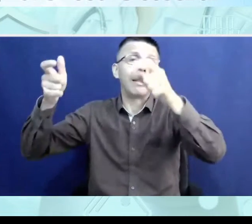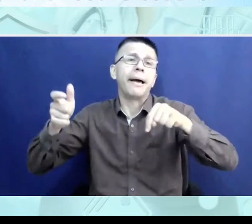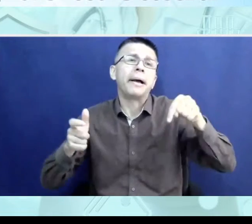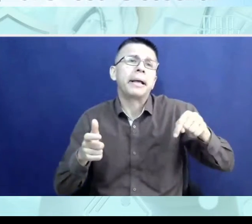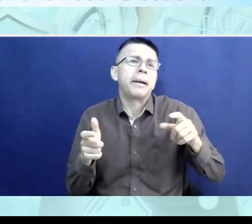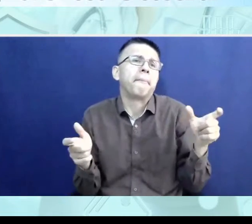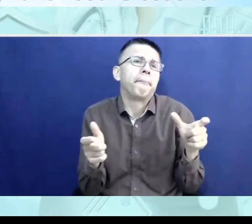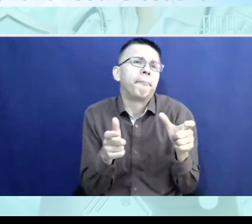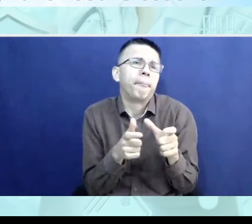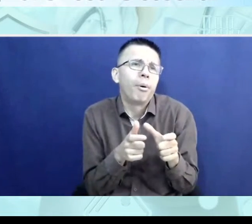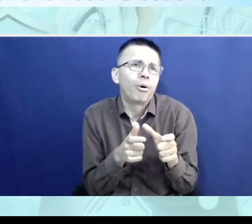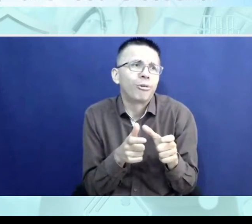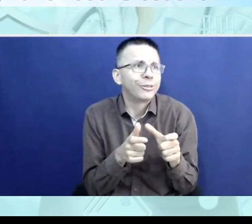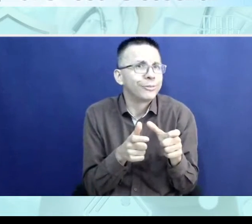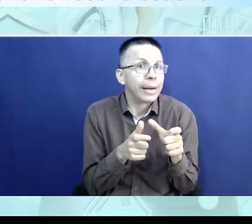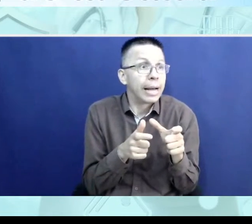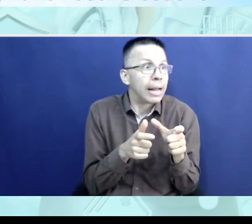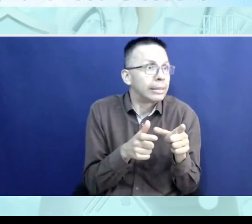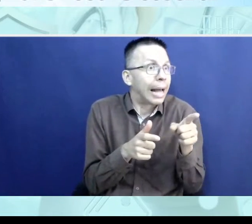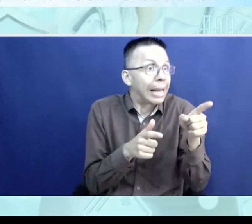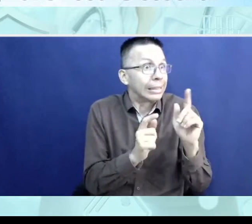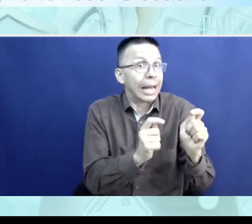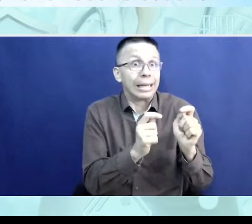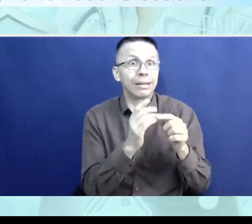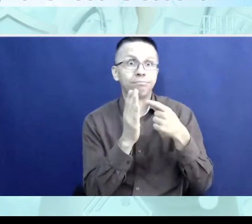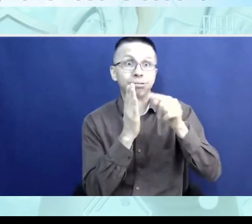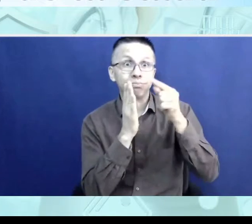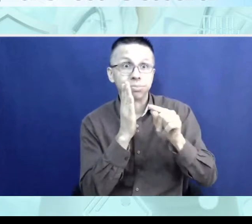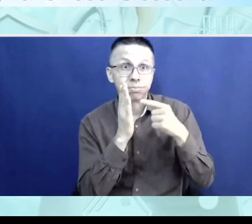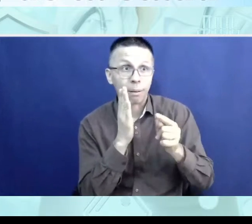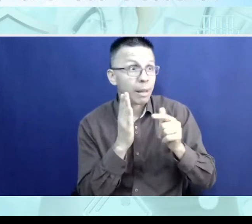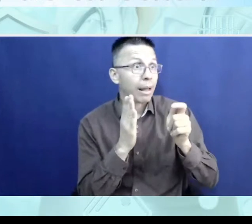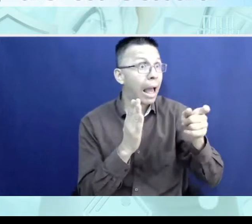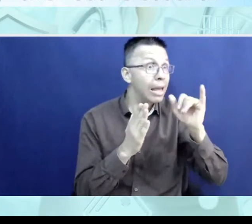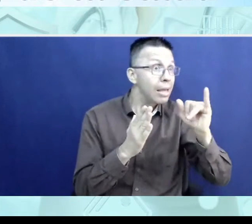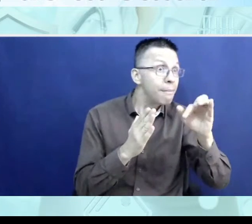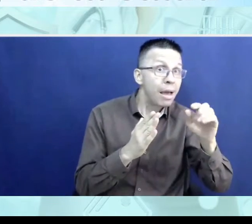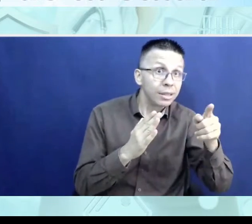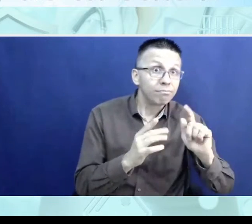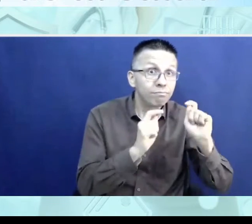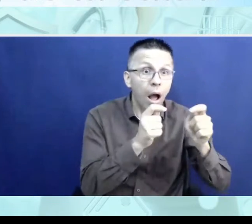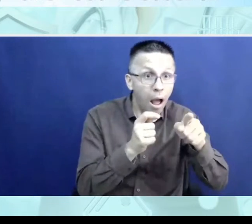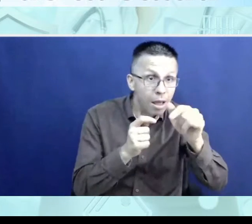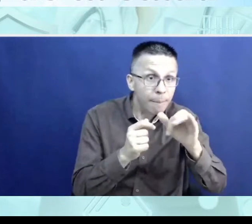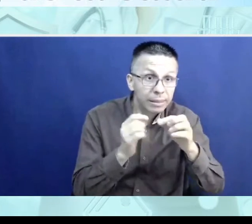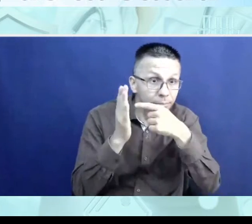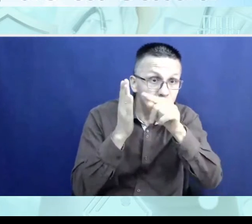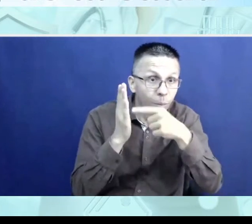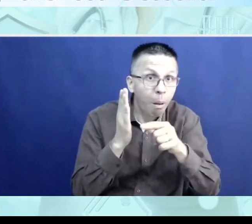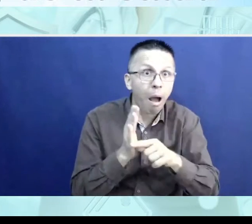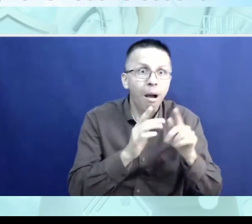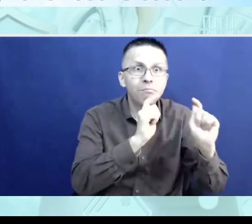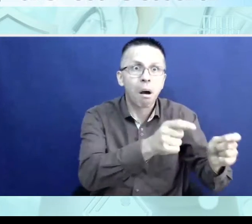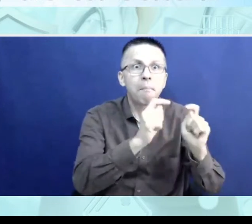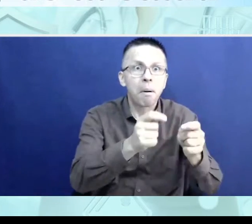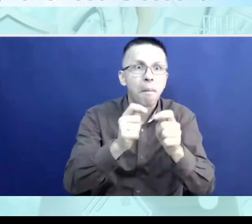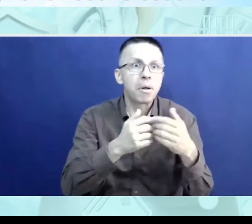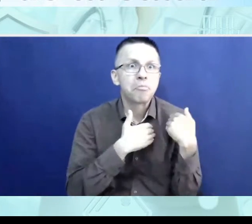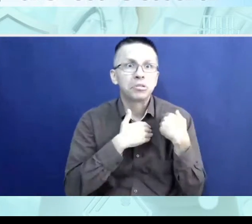de poderlos ubicar y certificar estas IPS para que pudieran, valga la redundancia, proceder a dar los